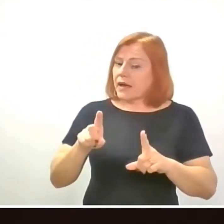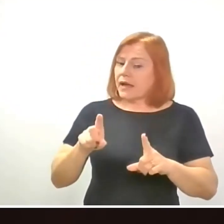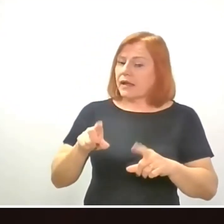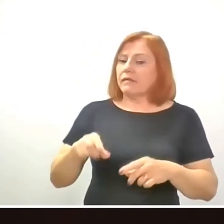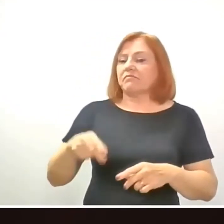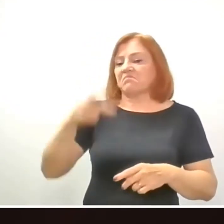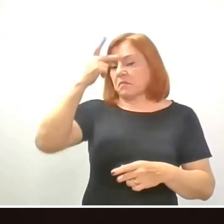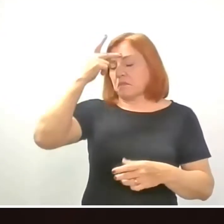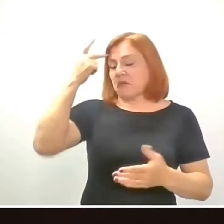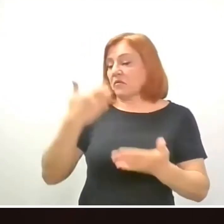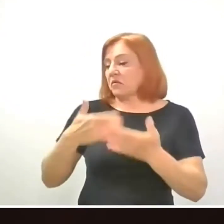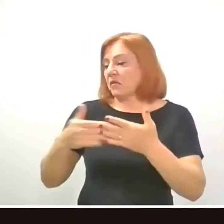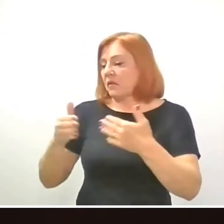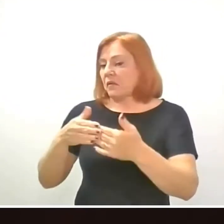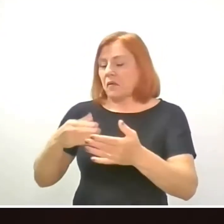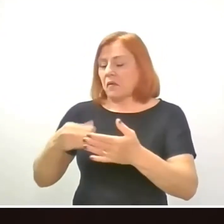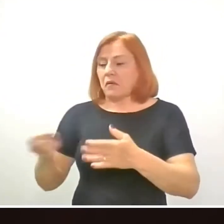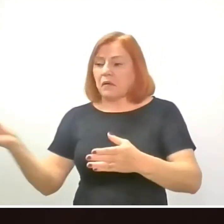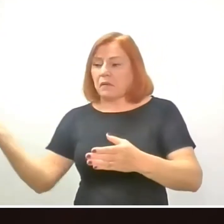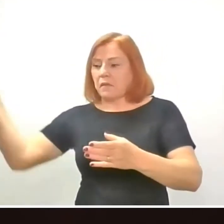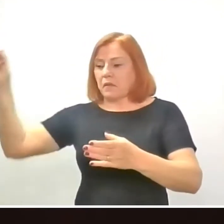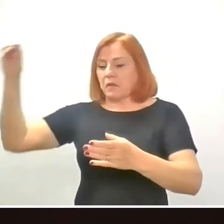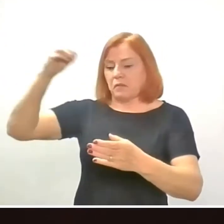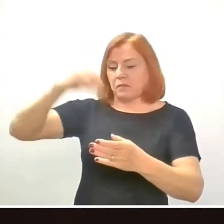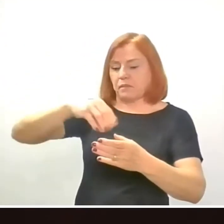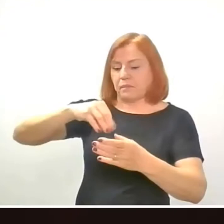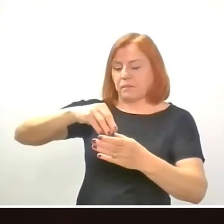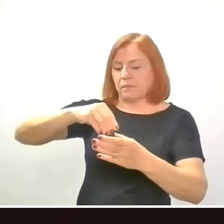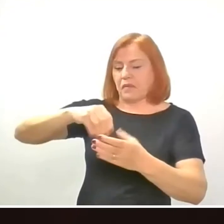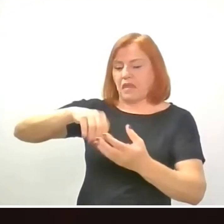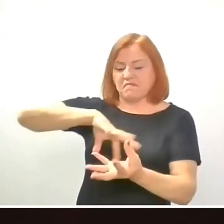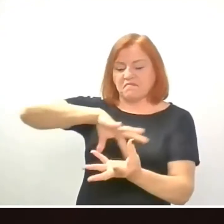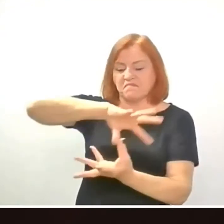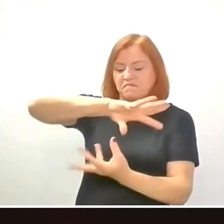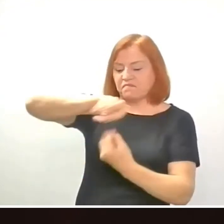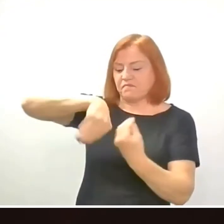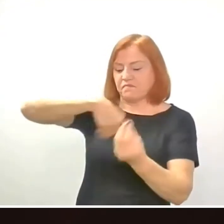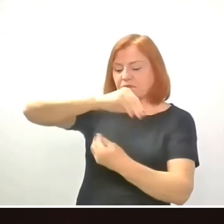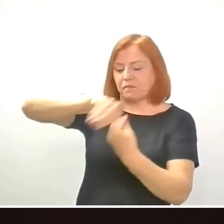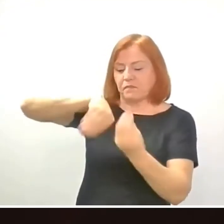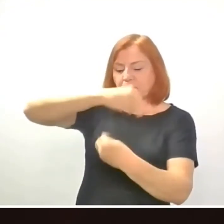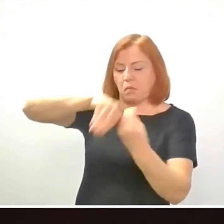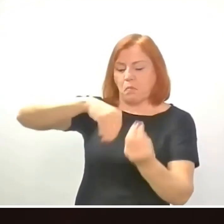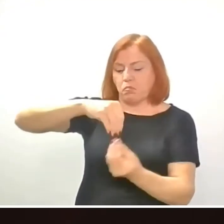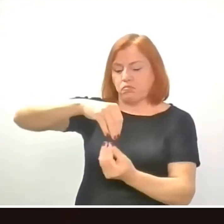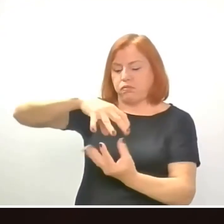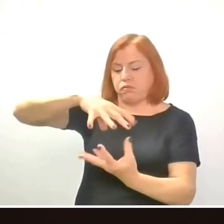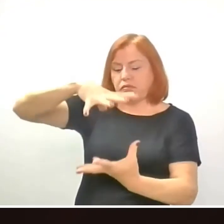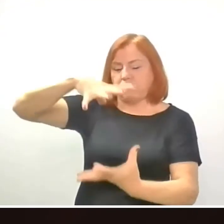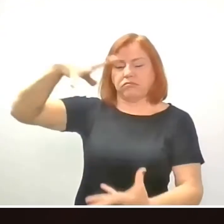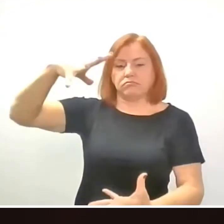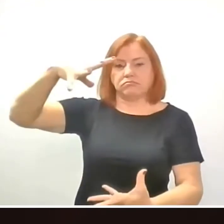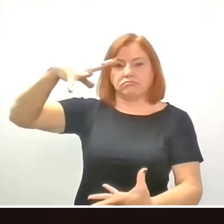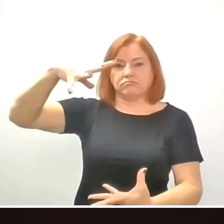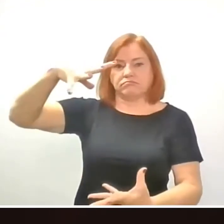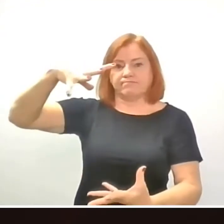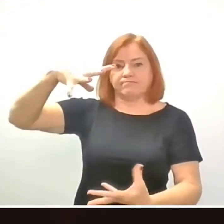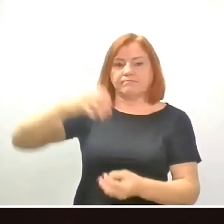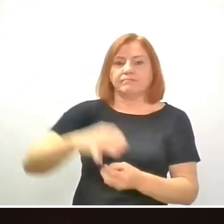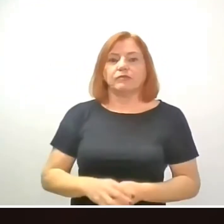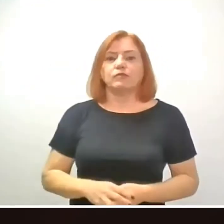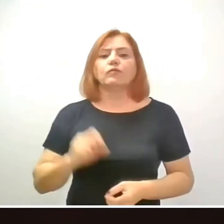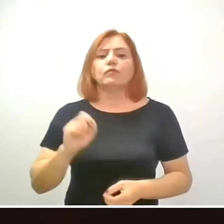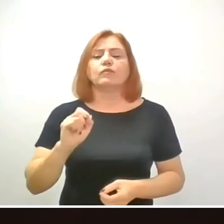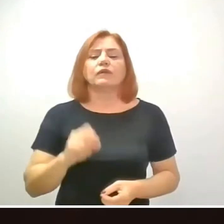e levedou toda a massa. 3 medidas de farinha. O que significa 3 medidas de farinha?